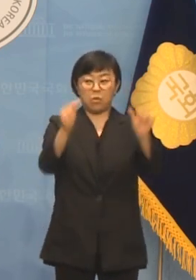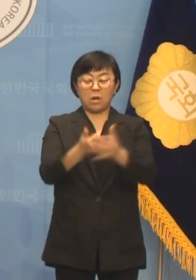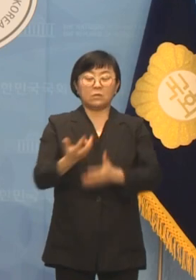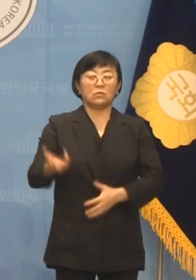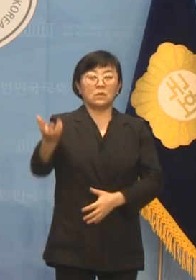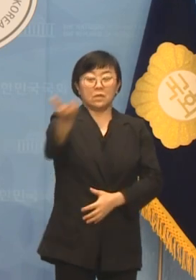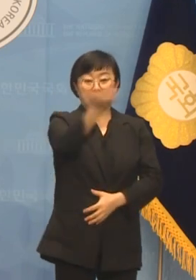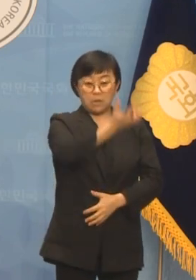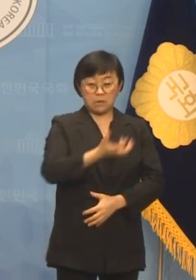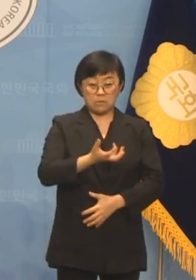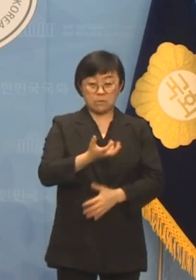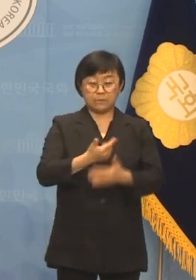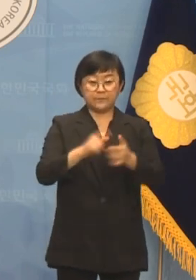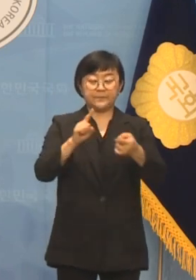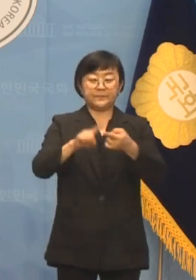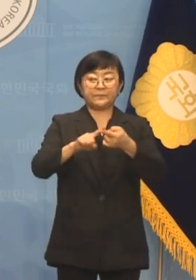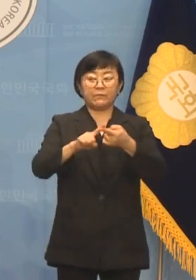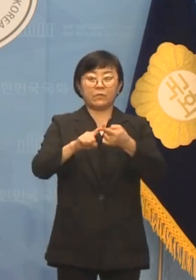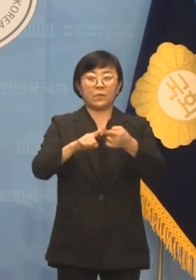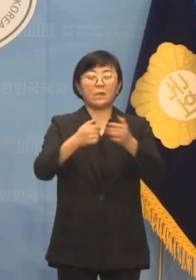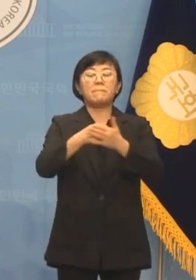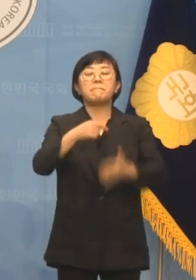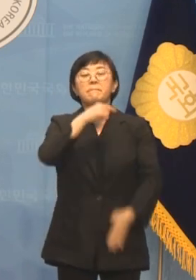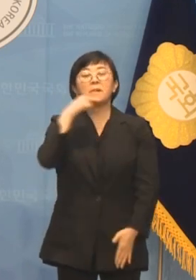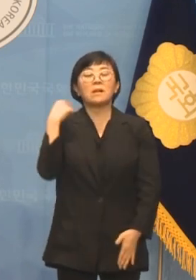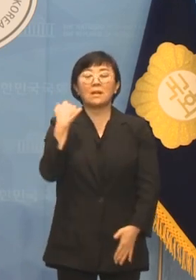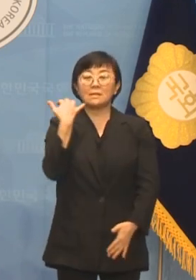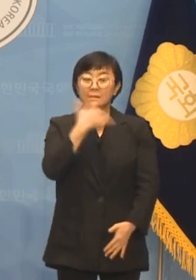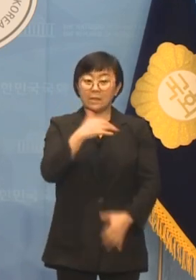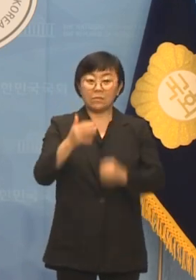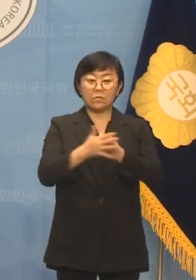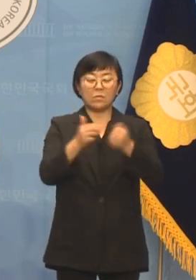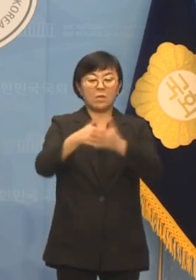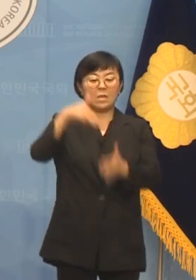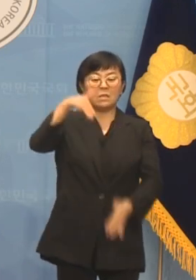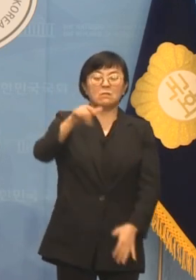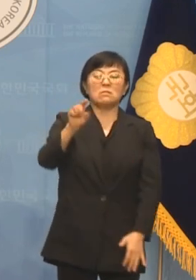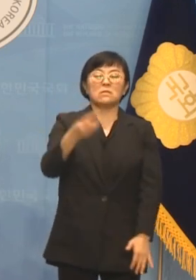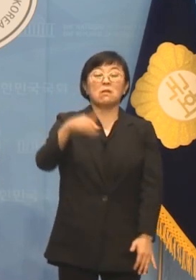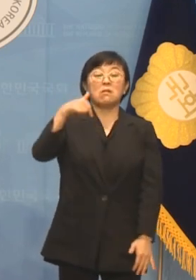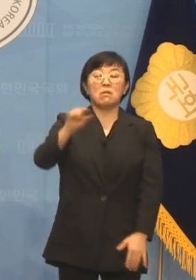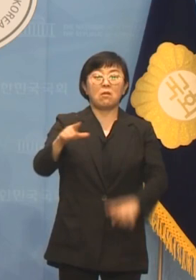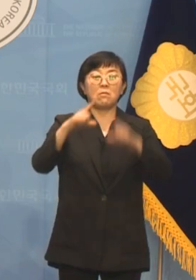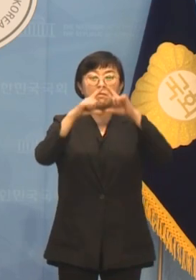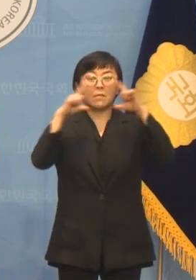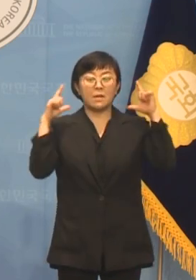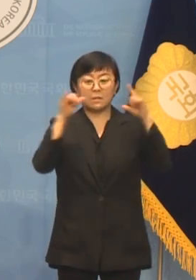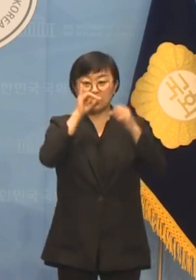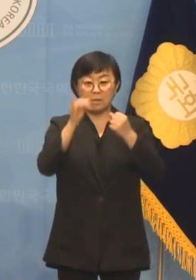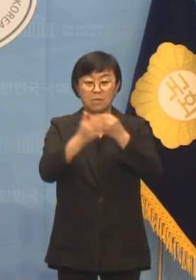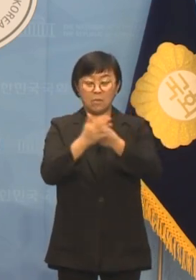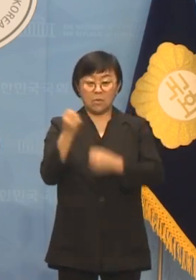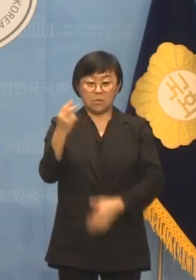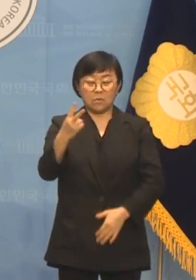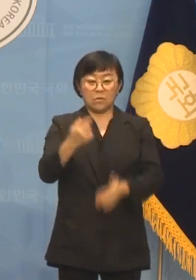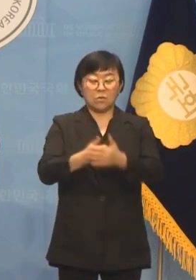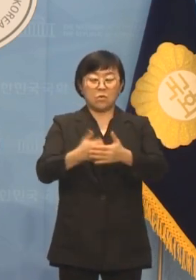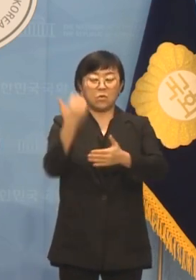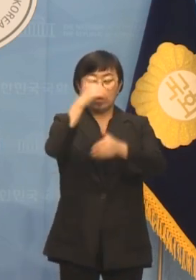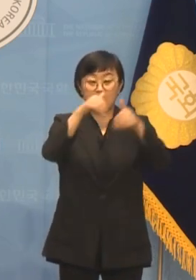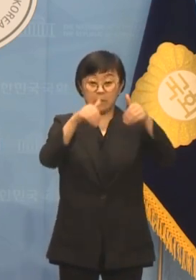돌아다니면서 평화의 소녀상 입에 붉은 글씨로 철거라고 쓴 흰 마스크를 씌우고